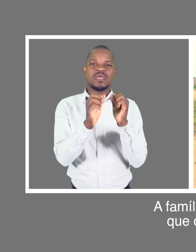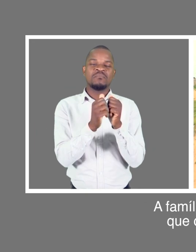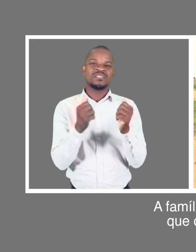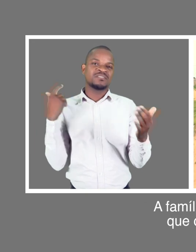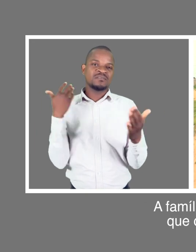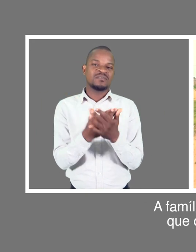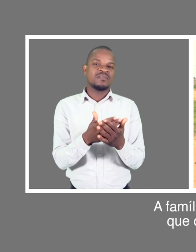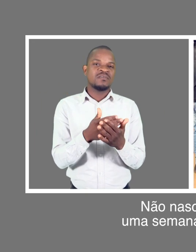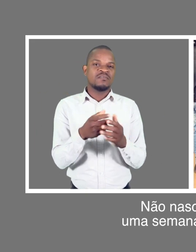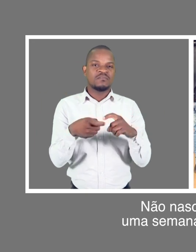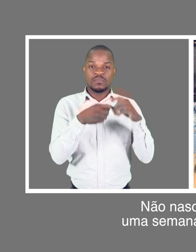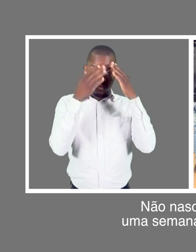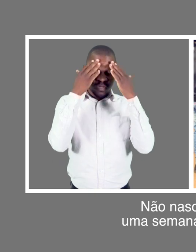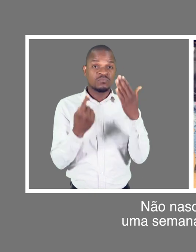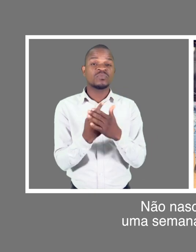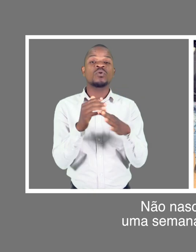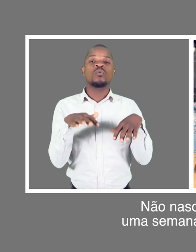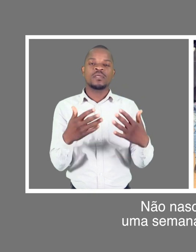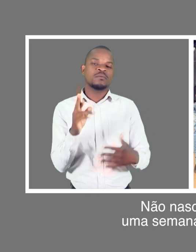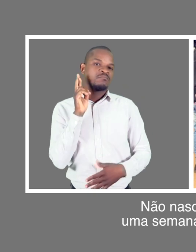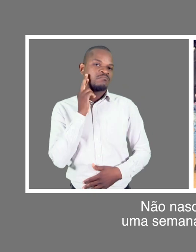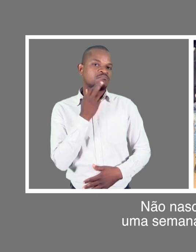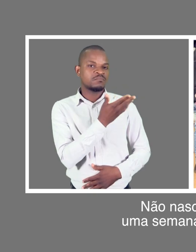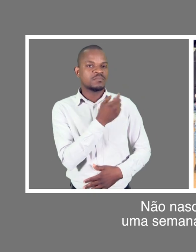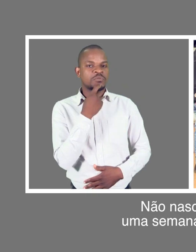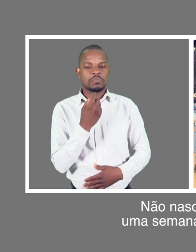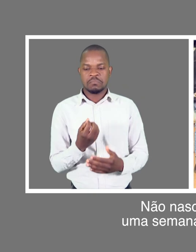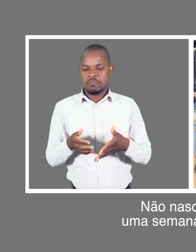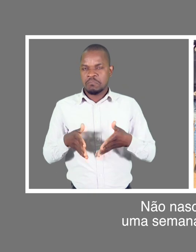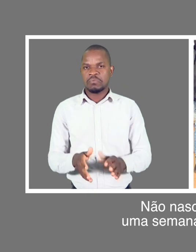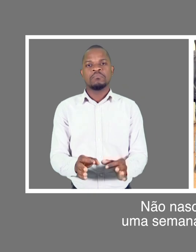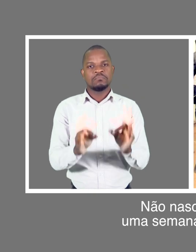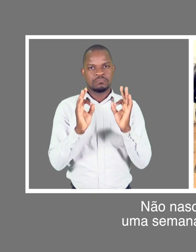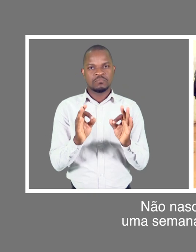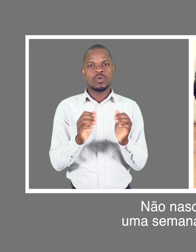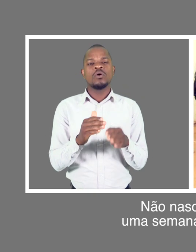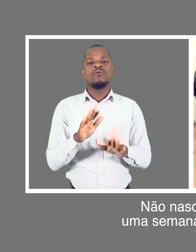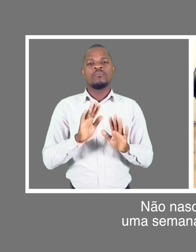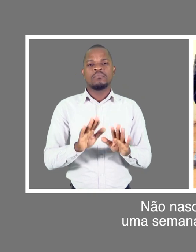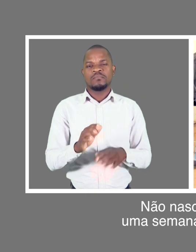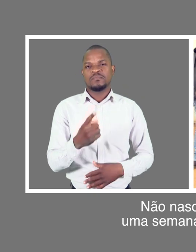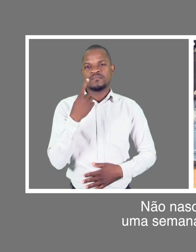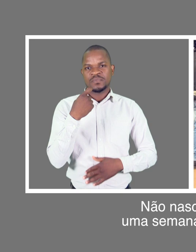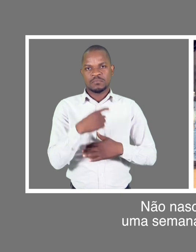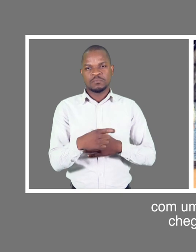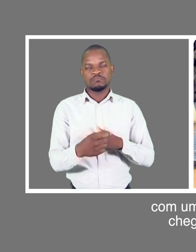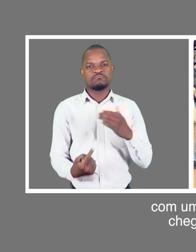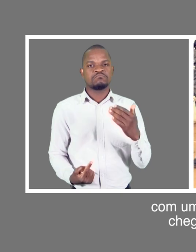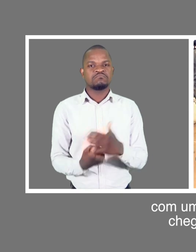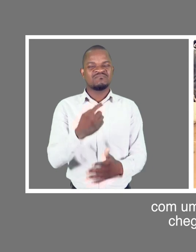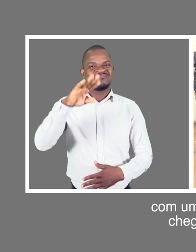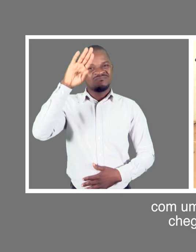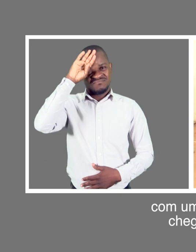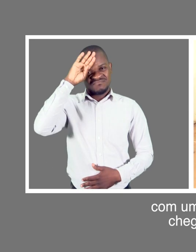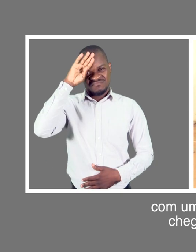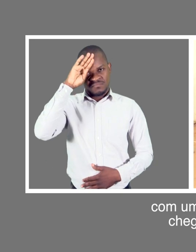doença padecia. Não, ele não nasceu assim, mas depois de uma semana ele começou a ficar doente, com uma doença